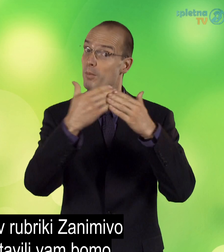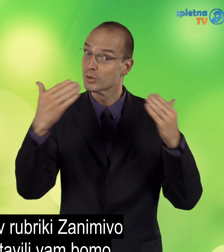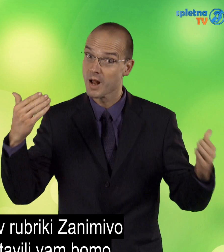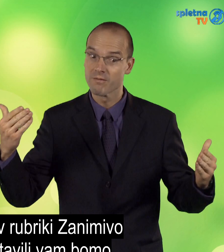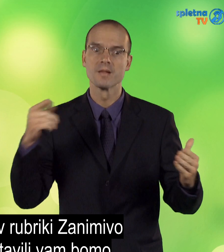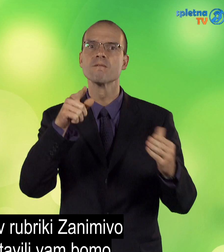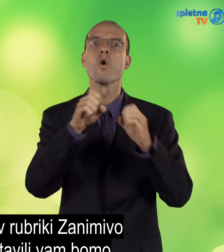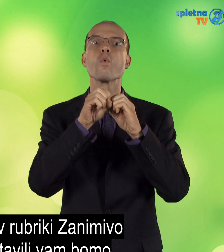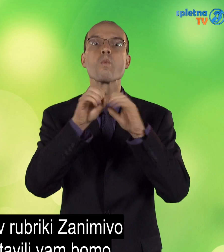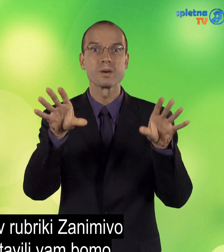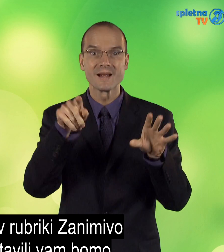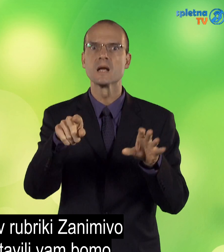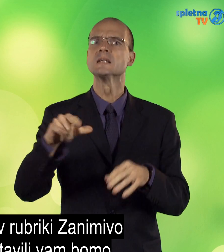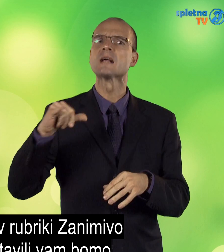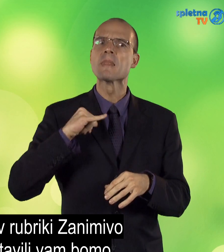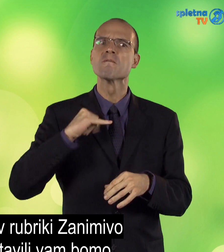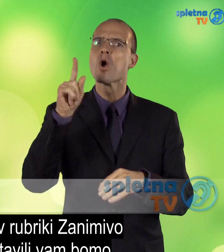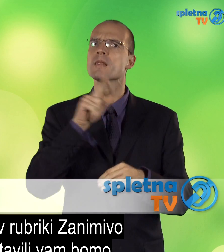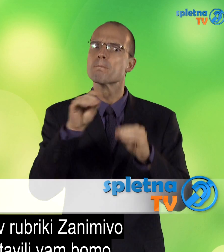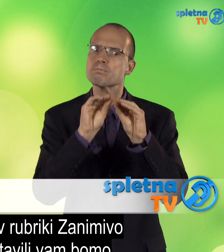Lepo pozdravljeni v rubriki Zanimivo in poučno.